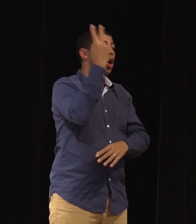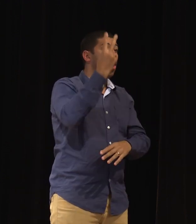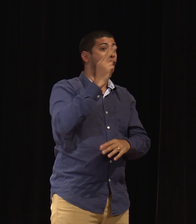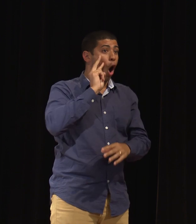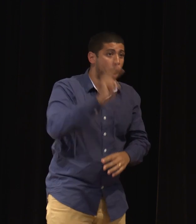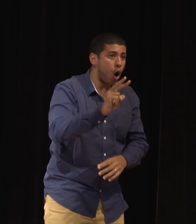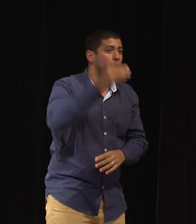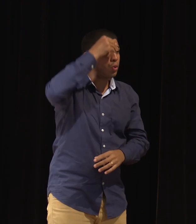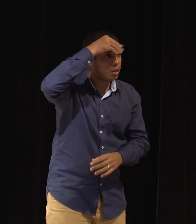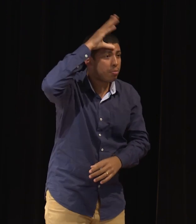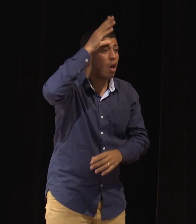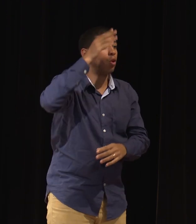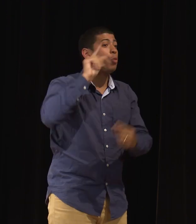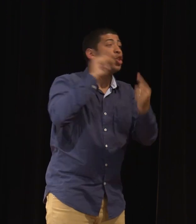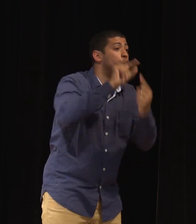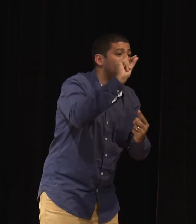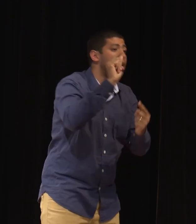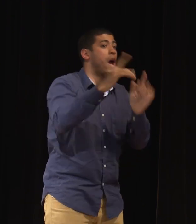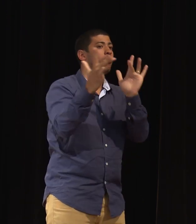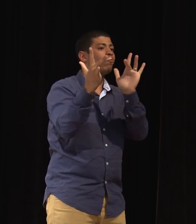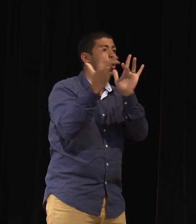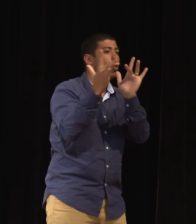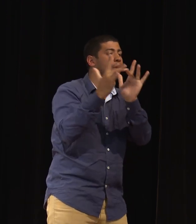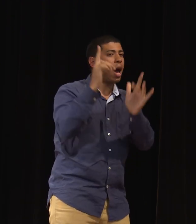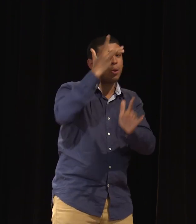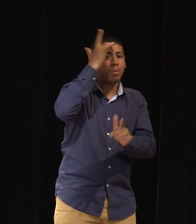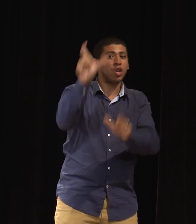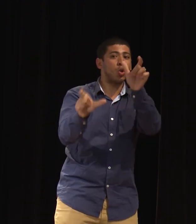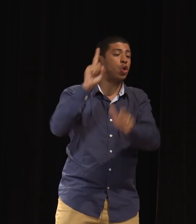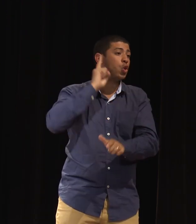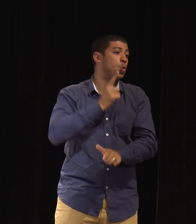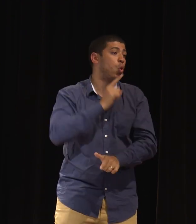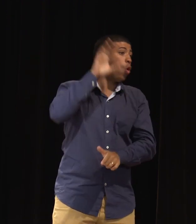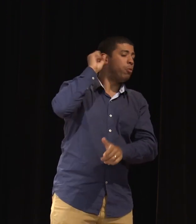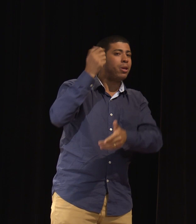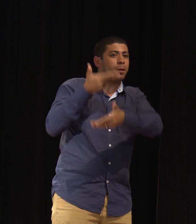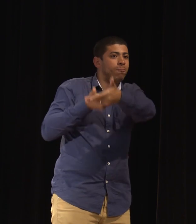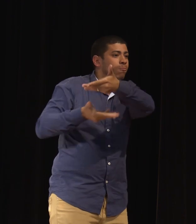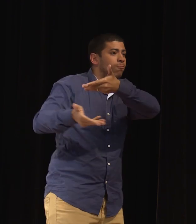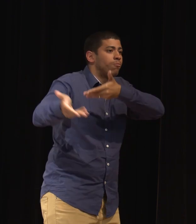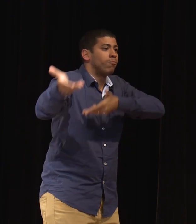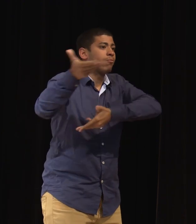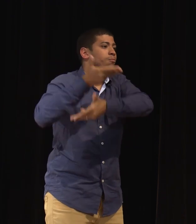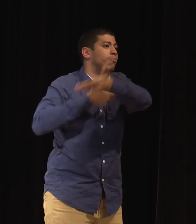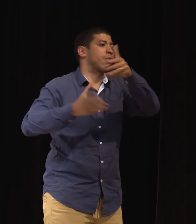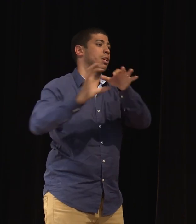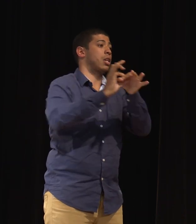vou dando e mostrando os valores e dando conhecimento com o objetivo no contato com pessoas surdas e ouvintes, para ter